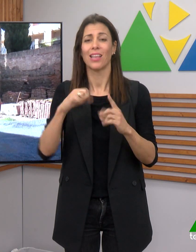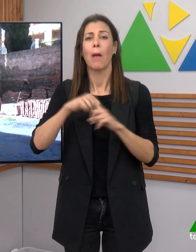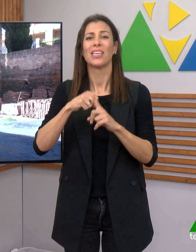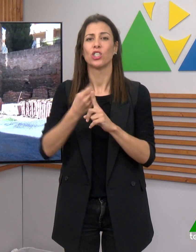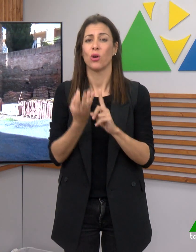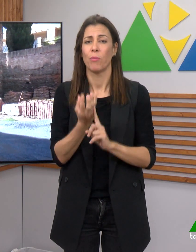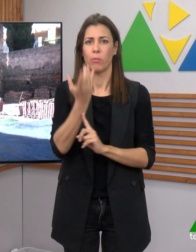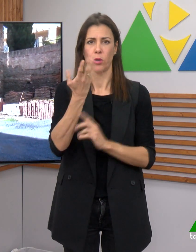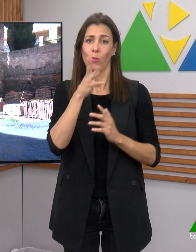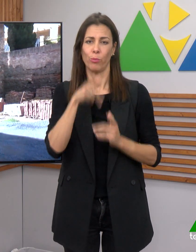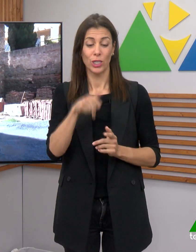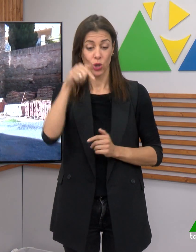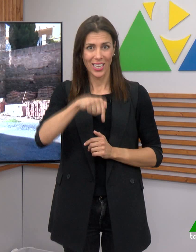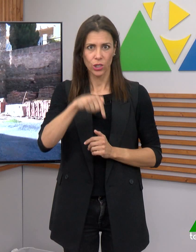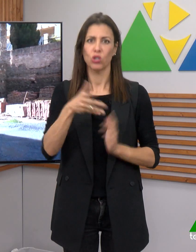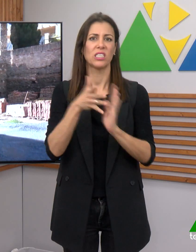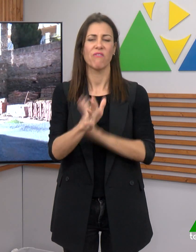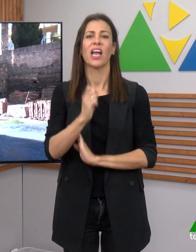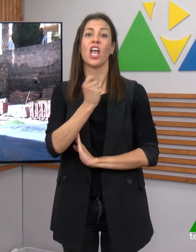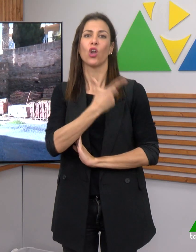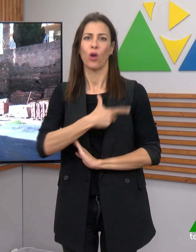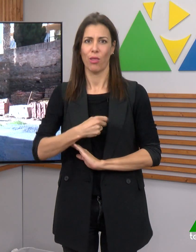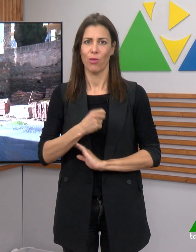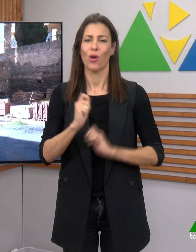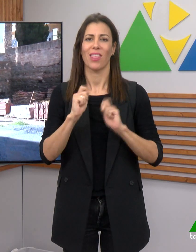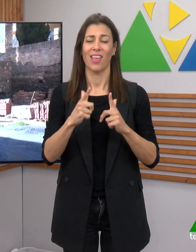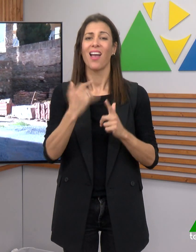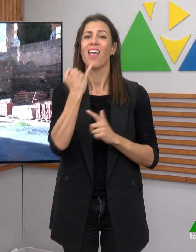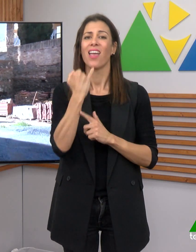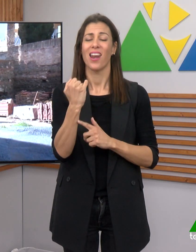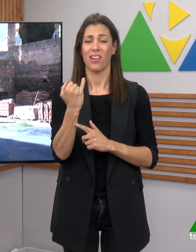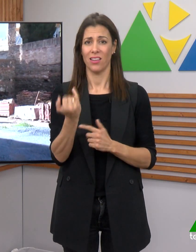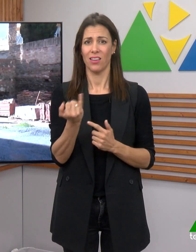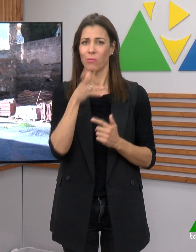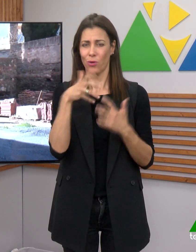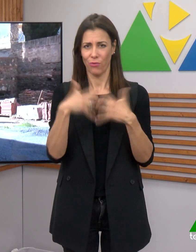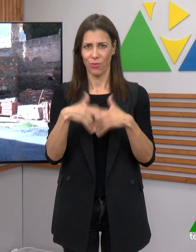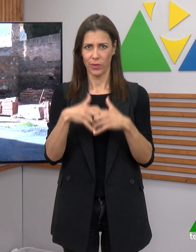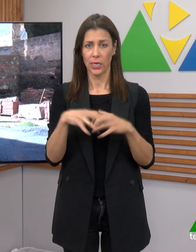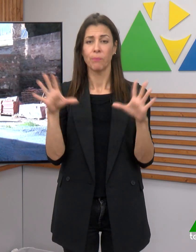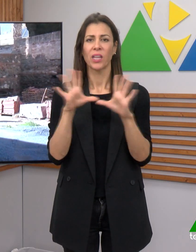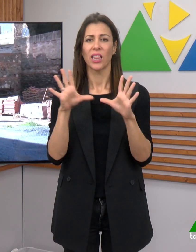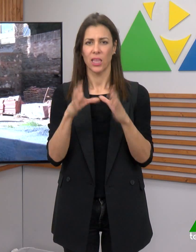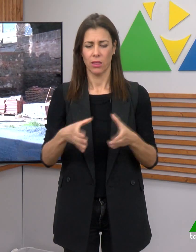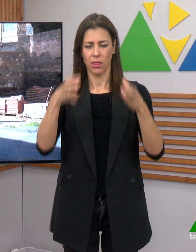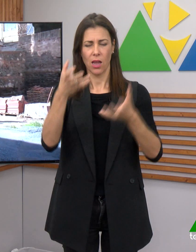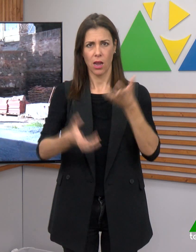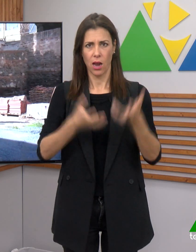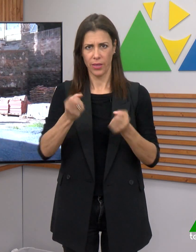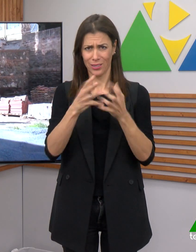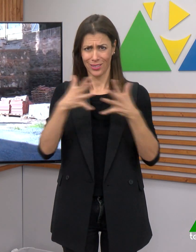pues aquí está el corazón de la producción de energía de la fábrica. Son 10 calderas grandes, calderas